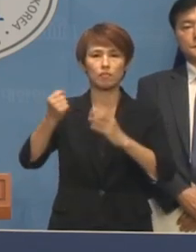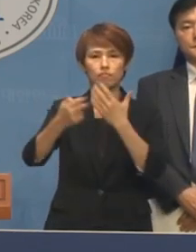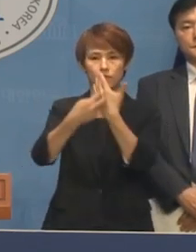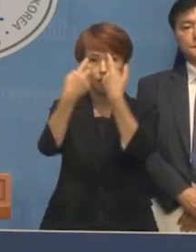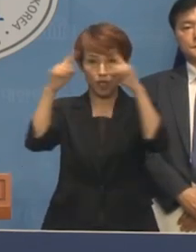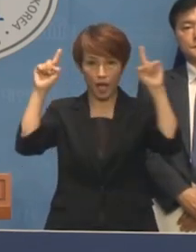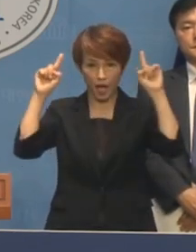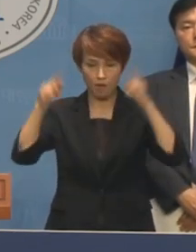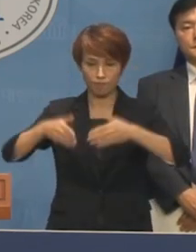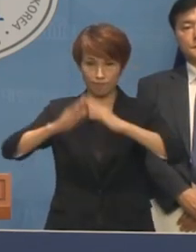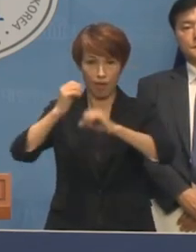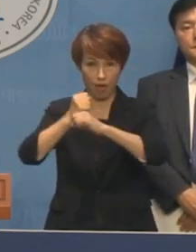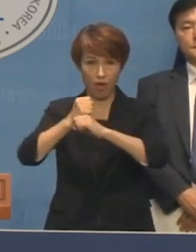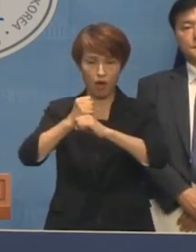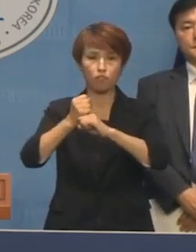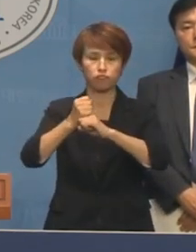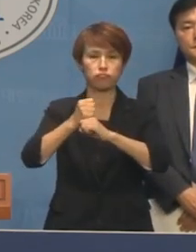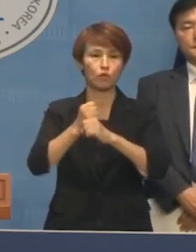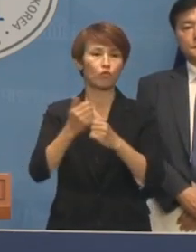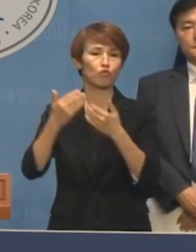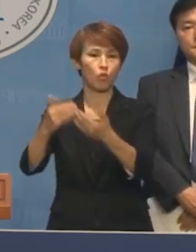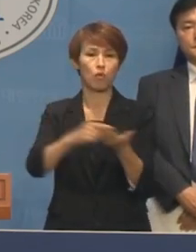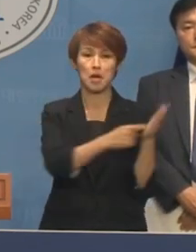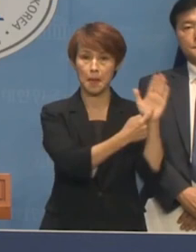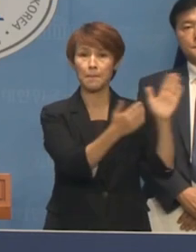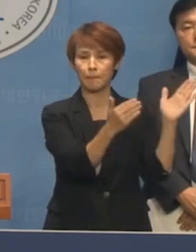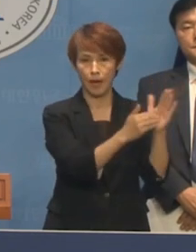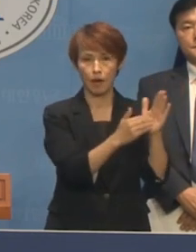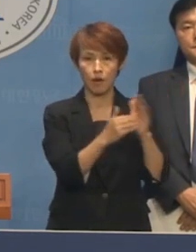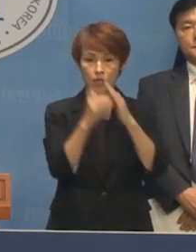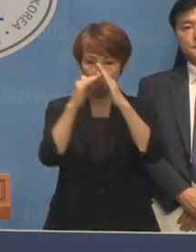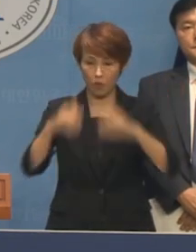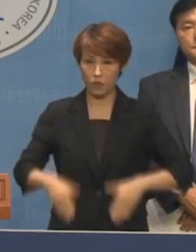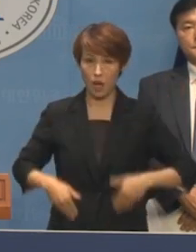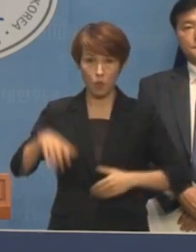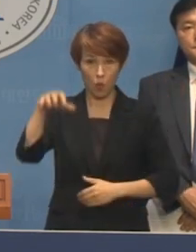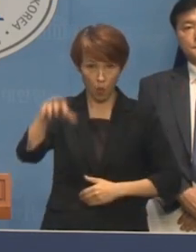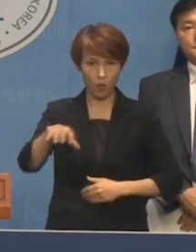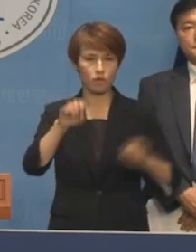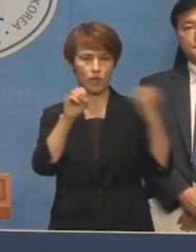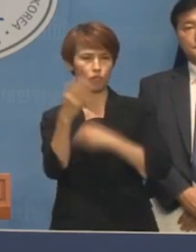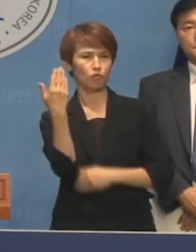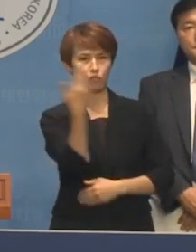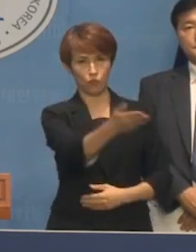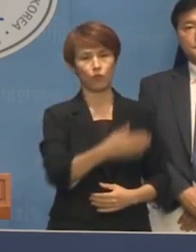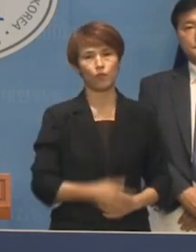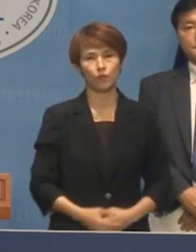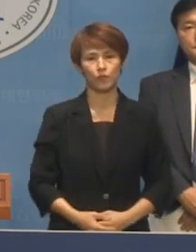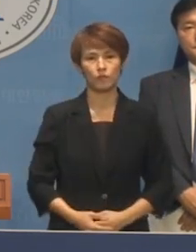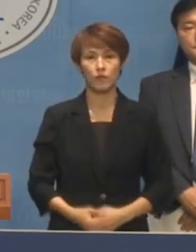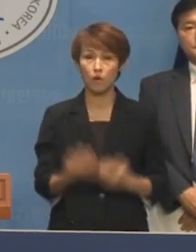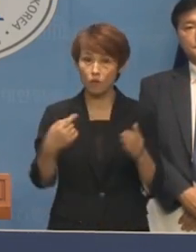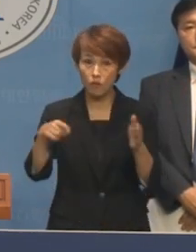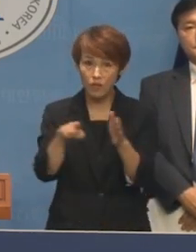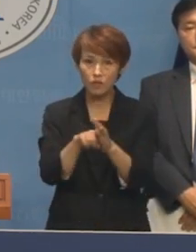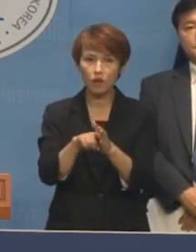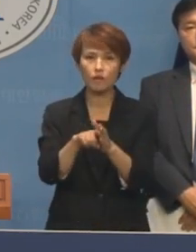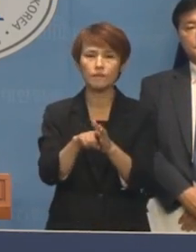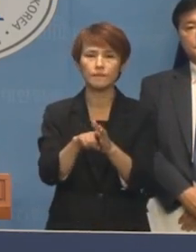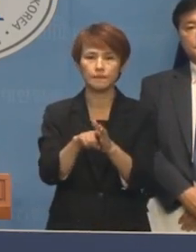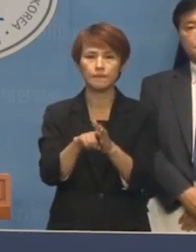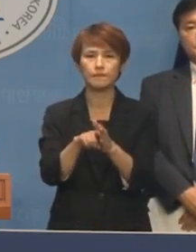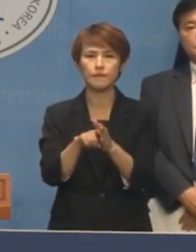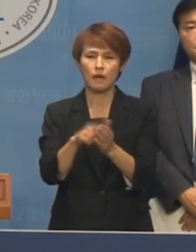추진해 나가겠다고 발표한 만큼 이제 전남도가 화답할 차례입니다. 이를 위해 이해